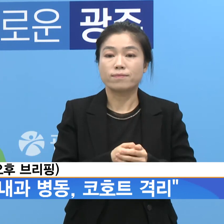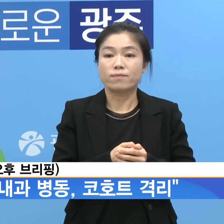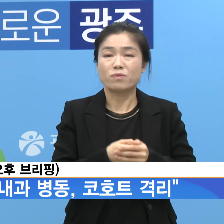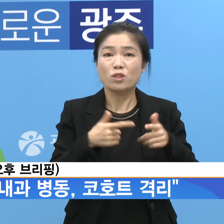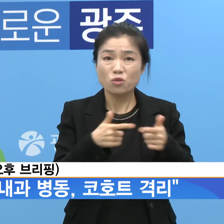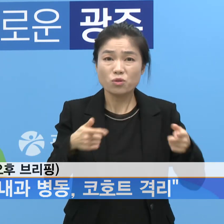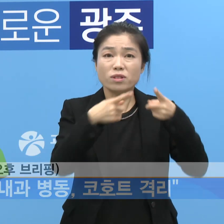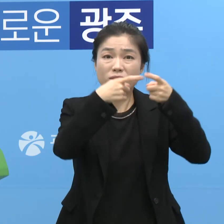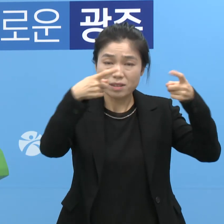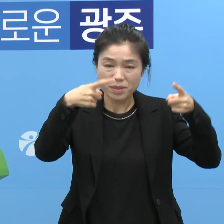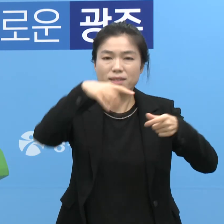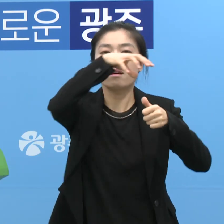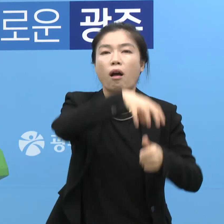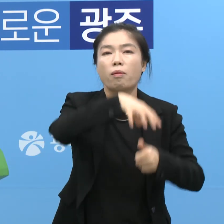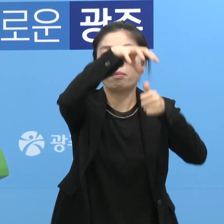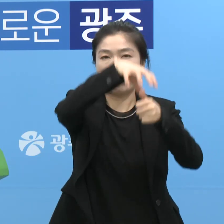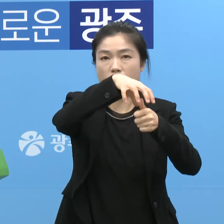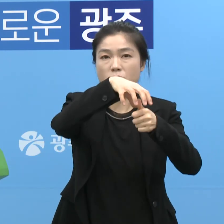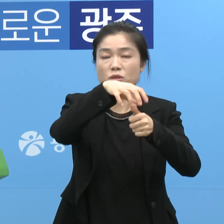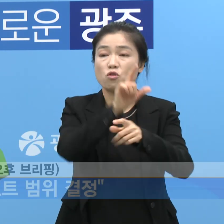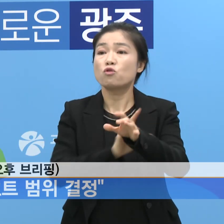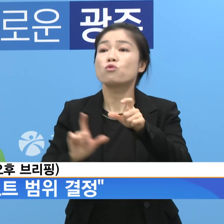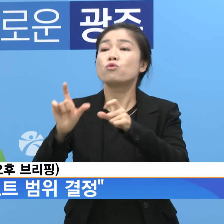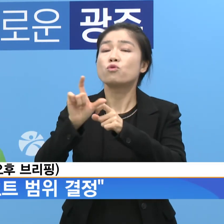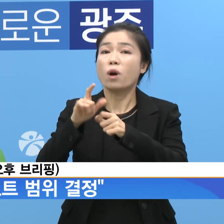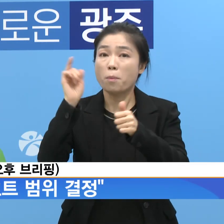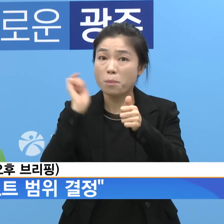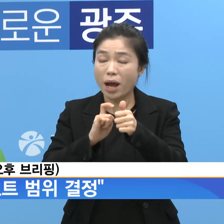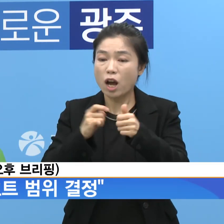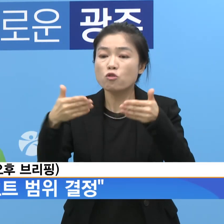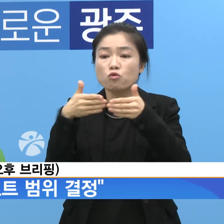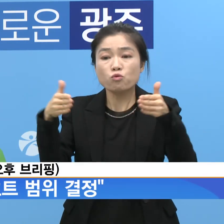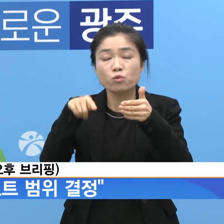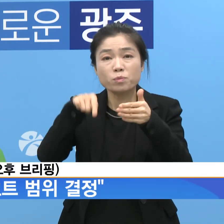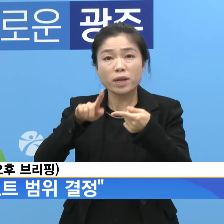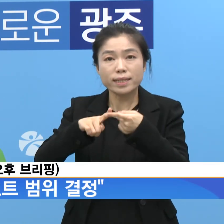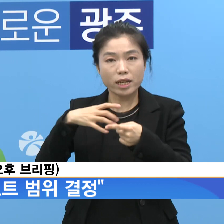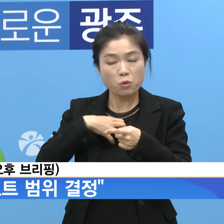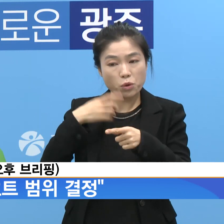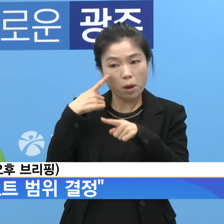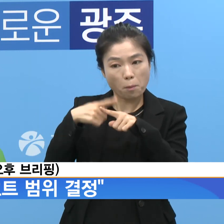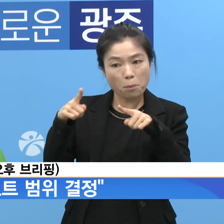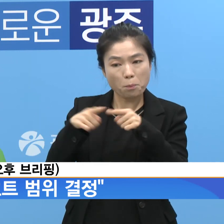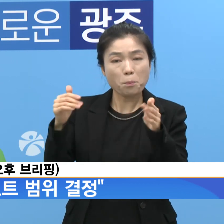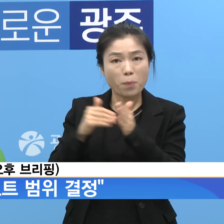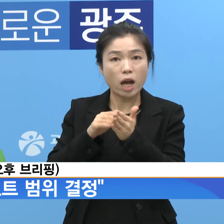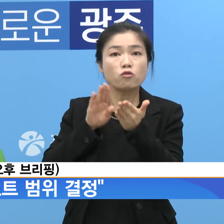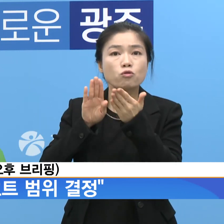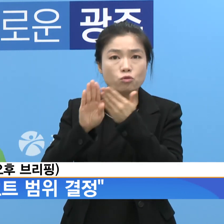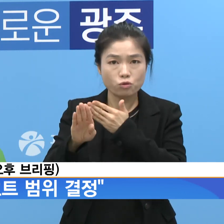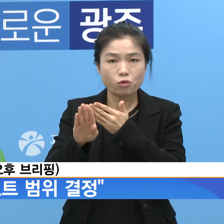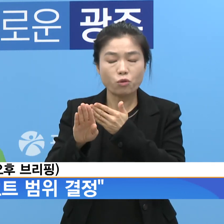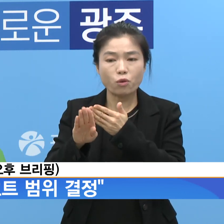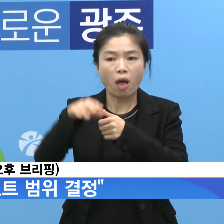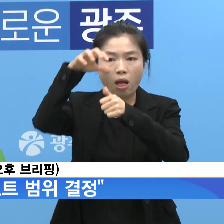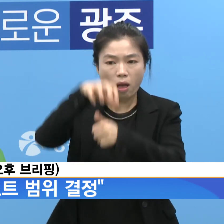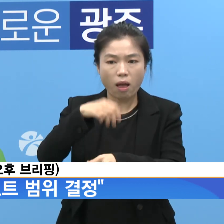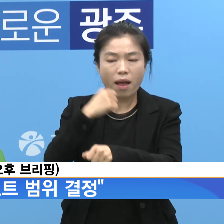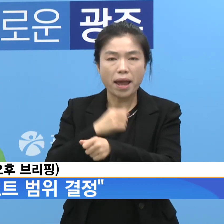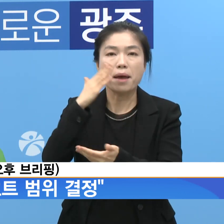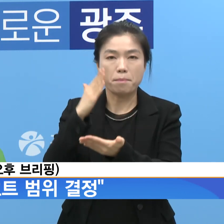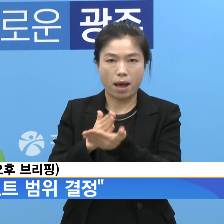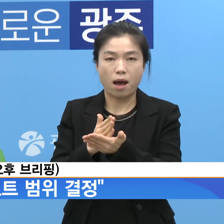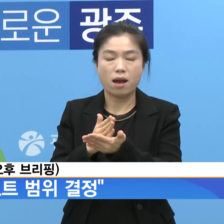그리고 추가로 확진된 사람과 관련해서 구충 부분에 대해서는 위험도 평가 한 후에 코트로 할 것인지